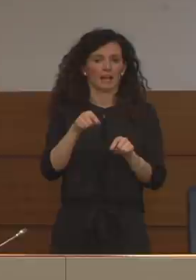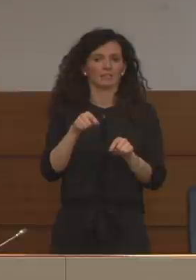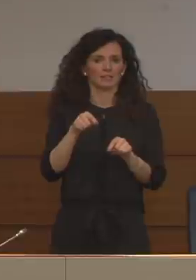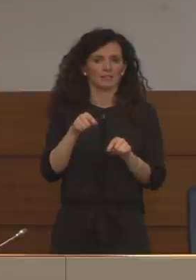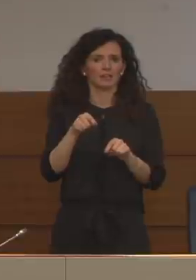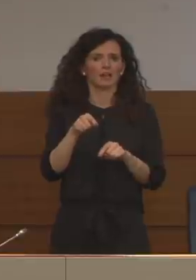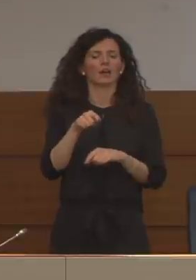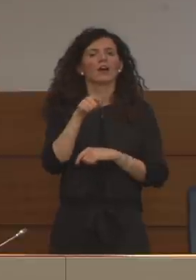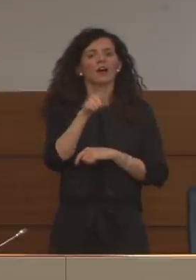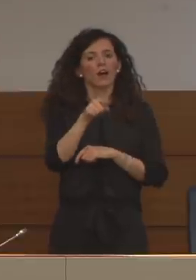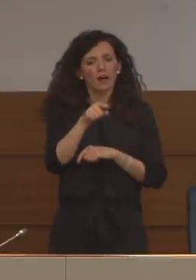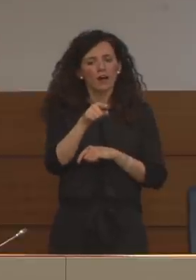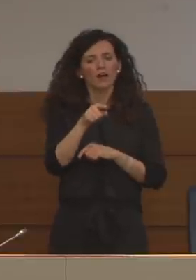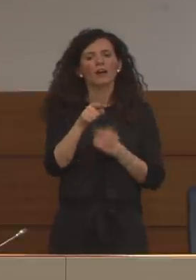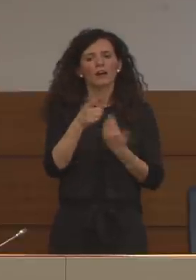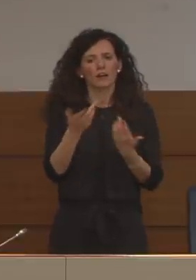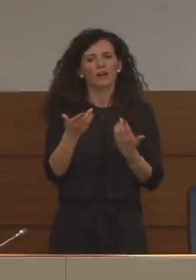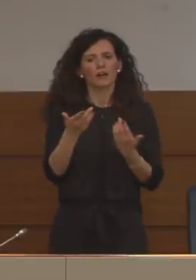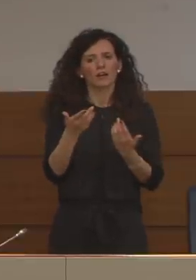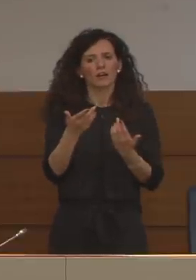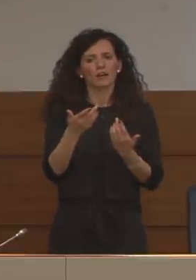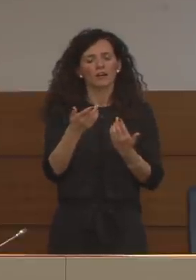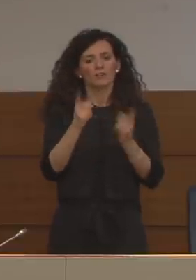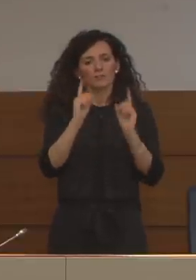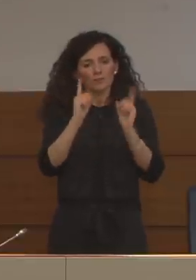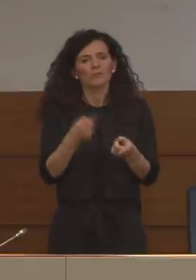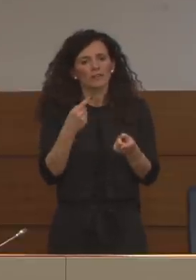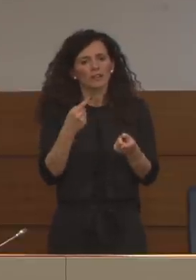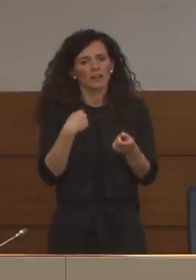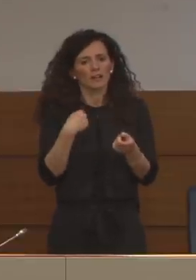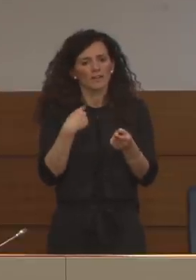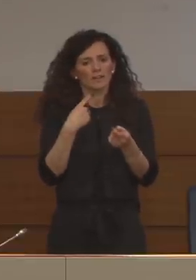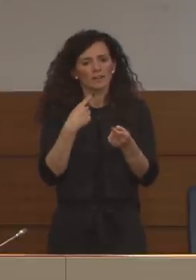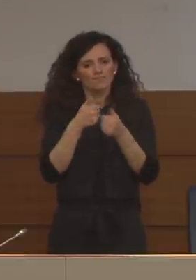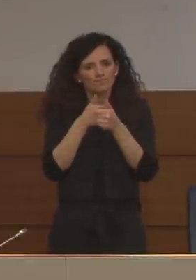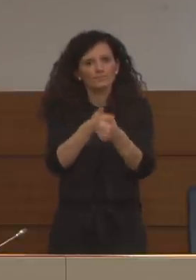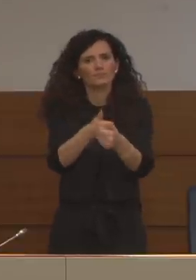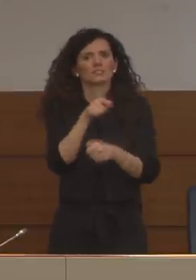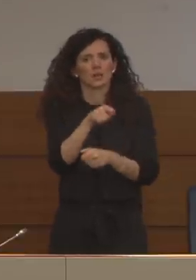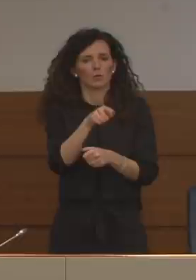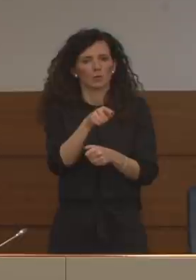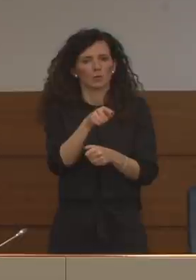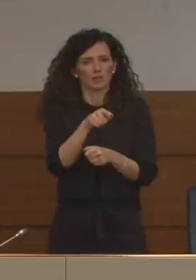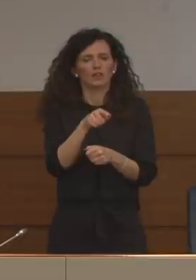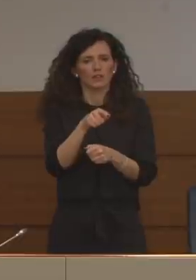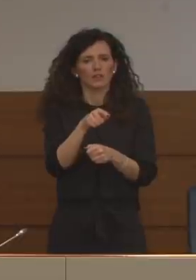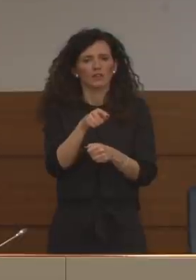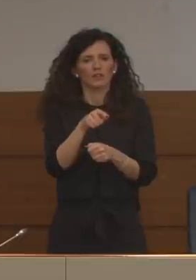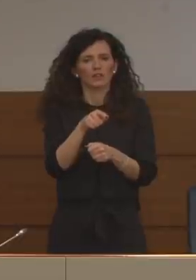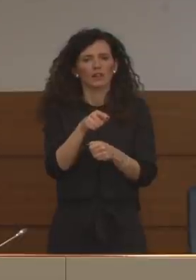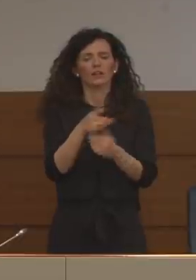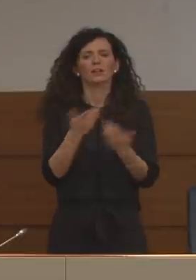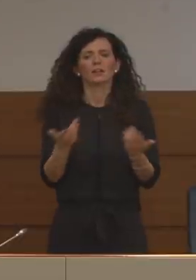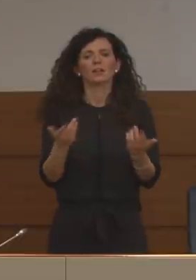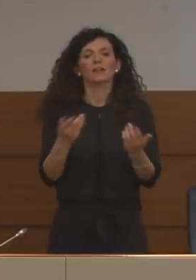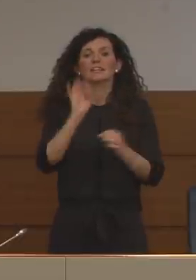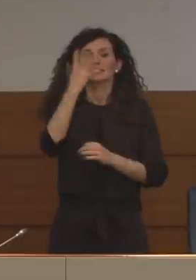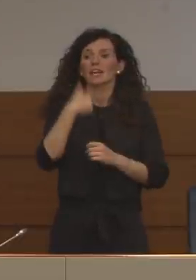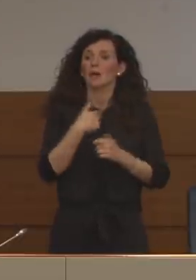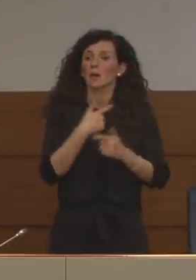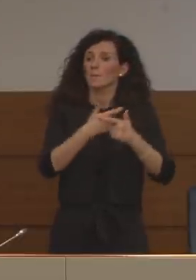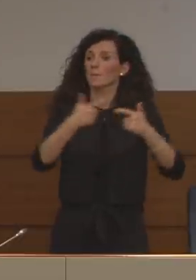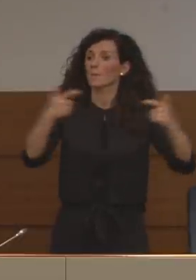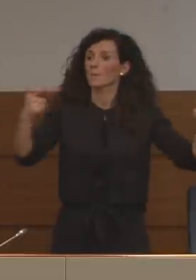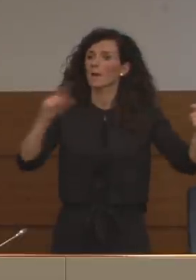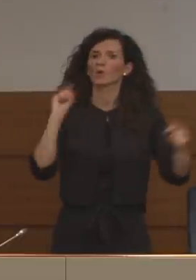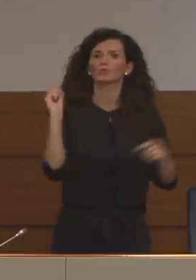beneficiano di una strategia di questo tipo a un allargamento indiscriminato e